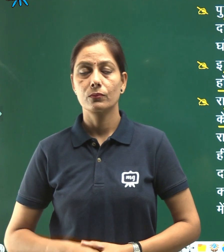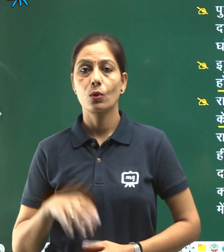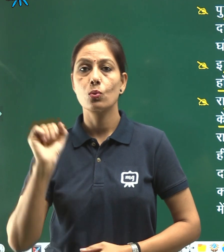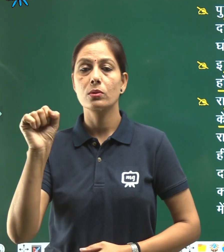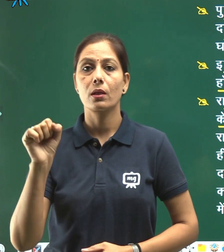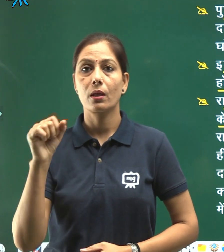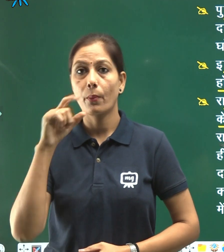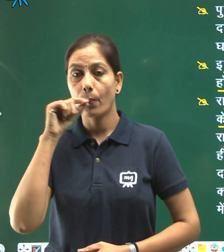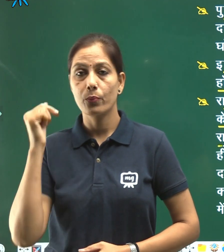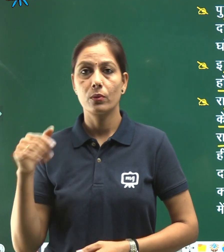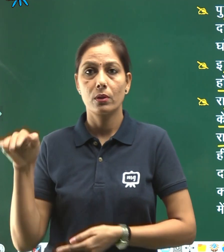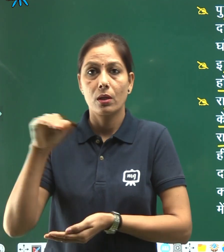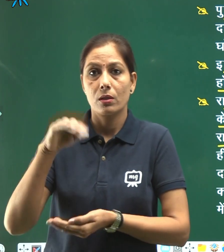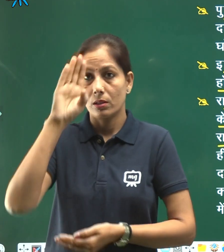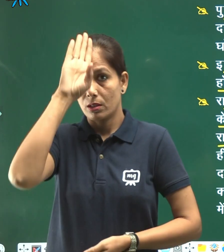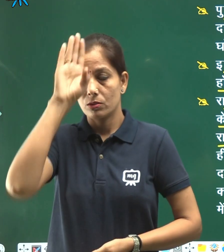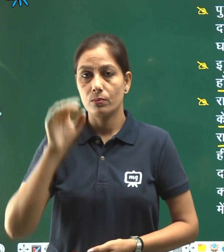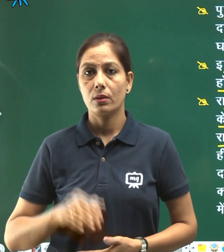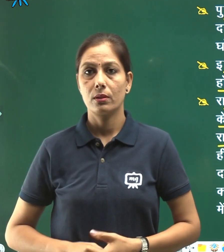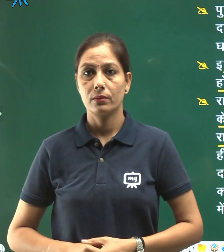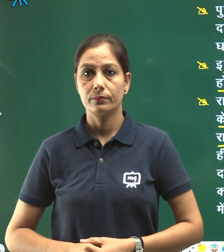उसके पुत्र राजकुमार ने